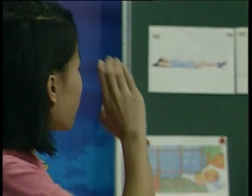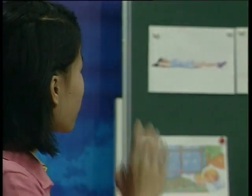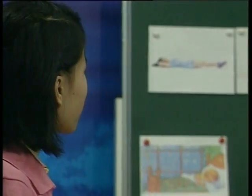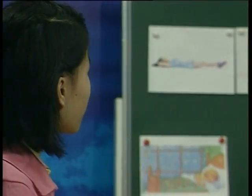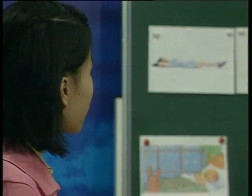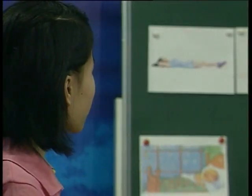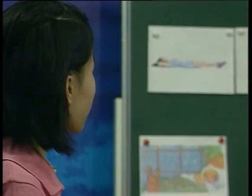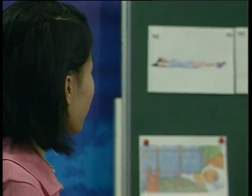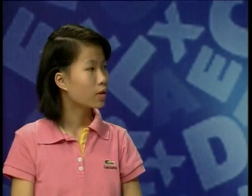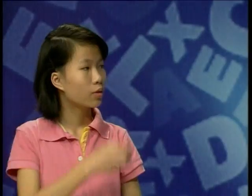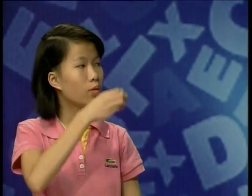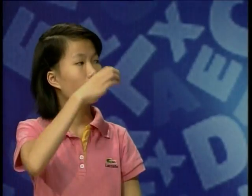Chúng ta thường sử dụng miệng để uống nữa phải không nào